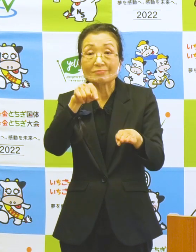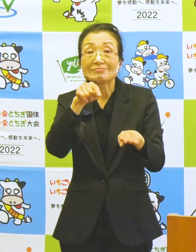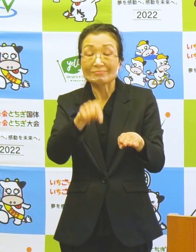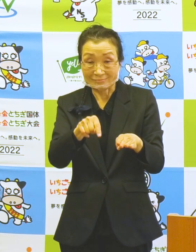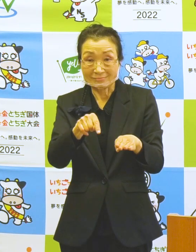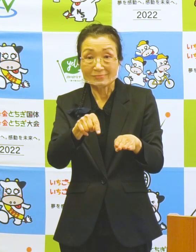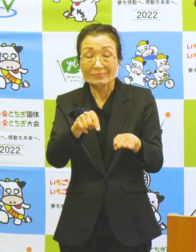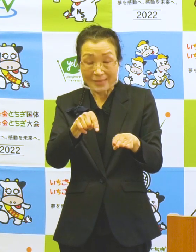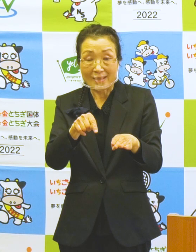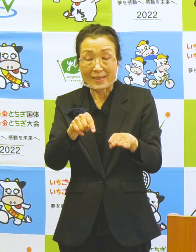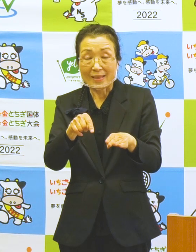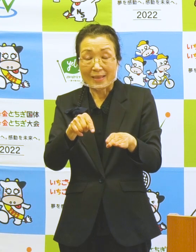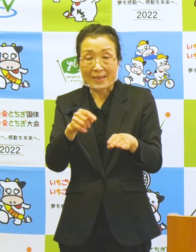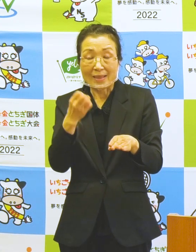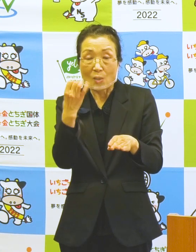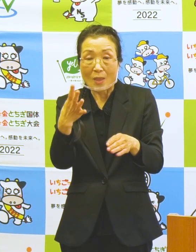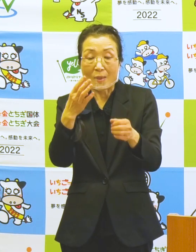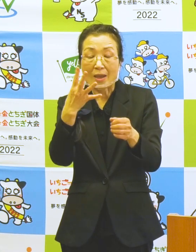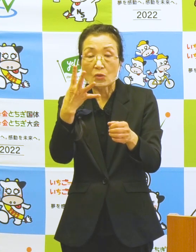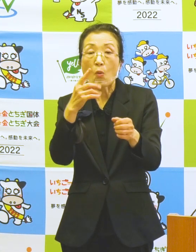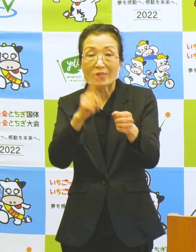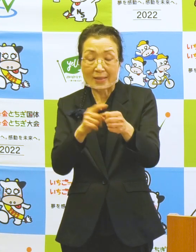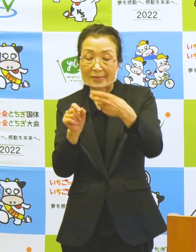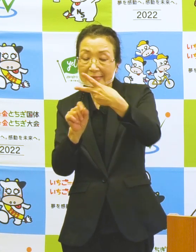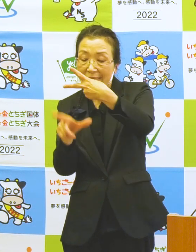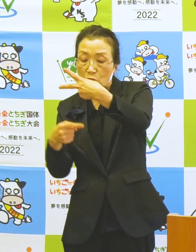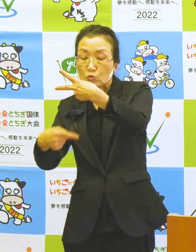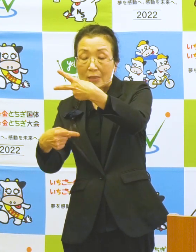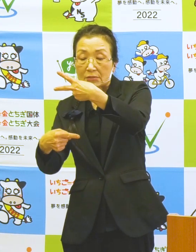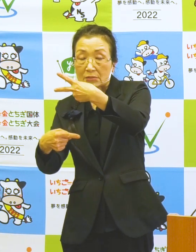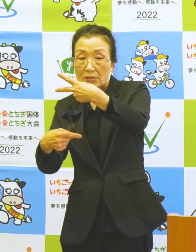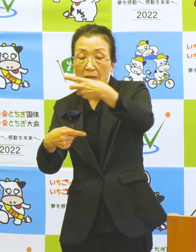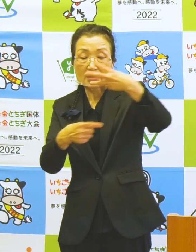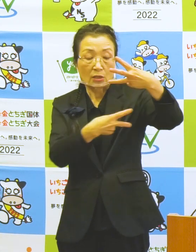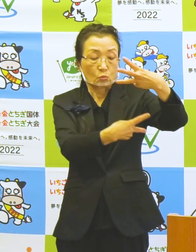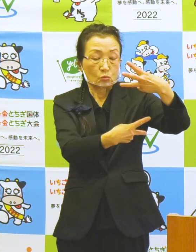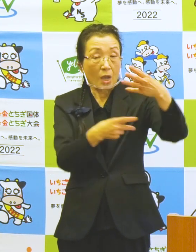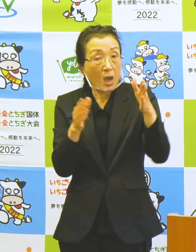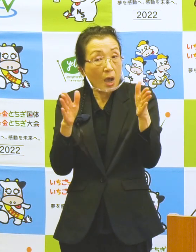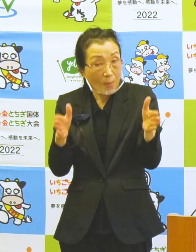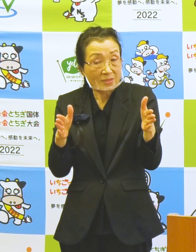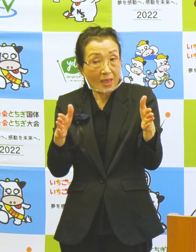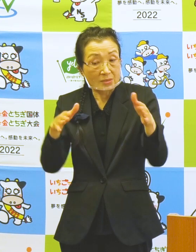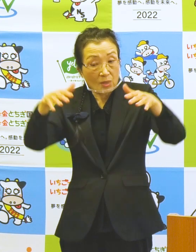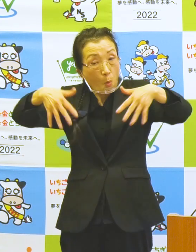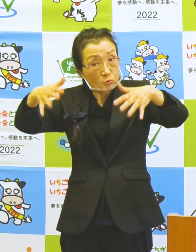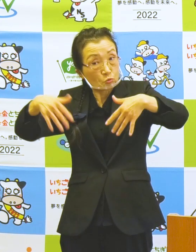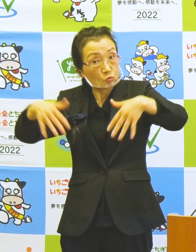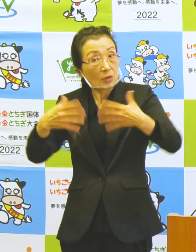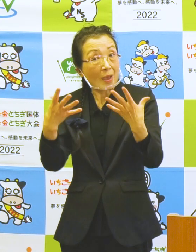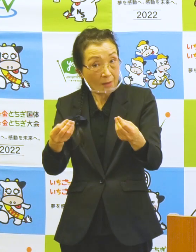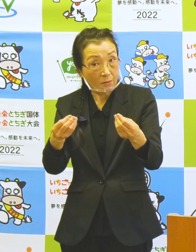して、令和4年2月1日から3月2日まで公募を行った結果、